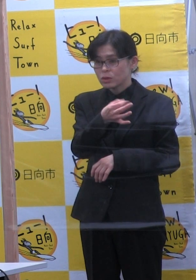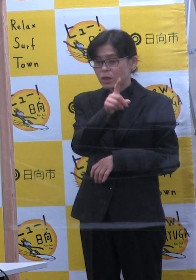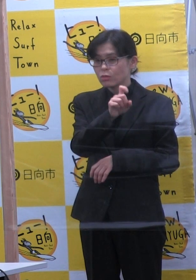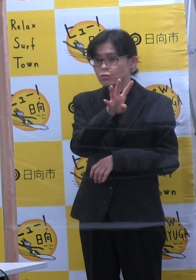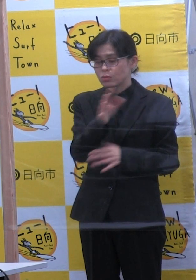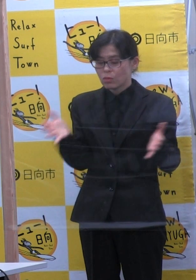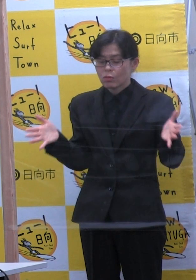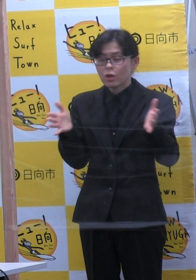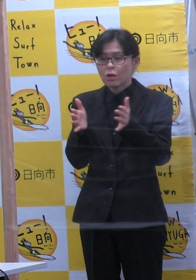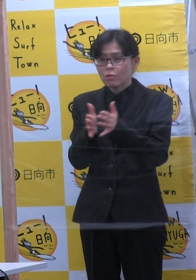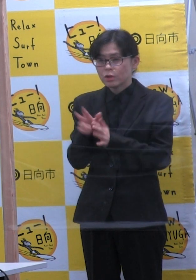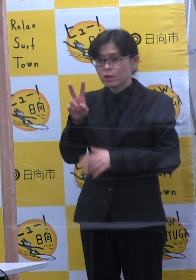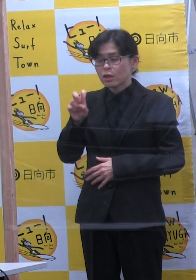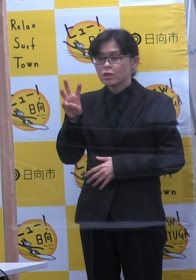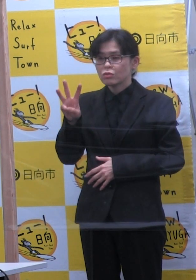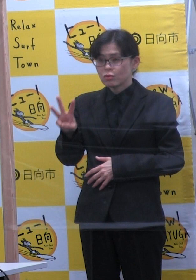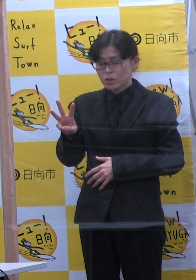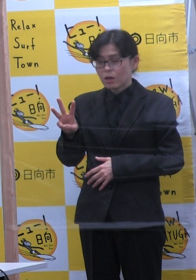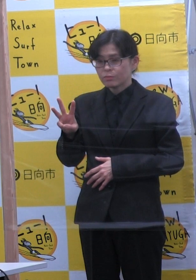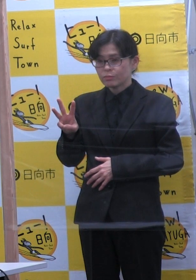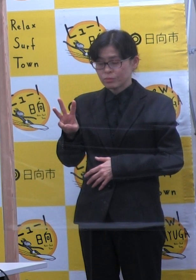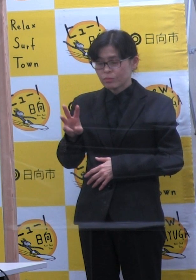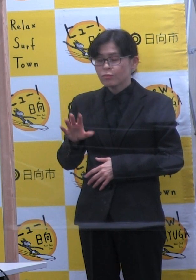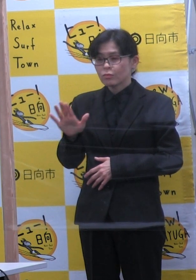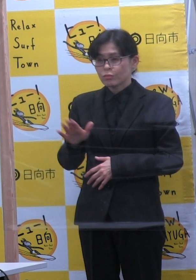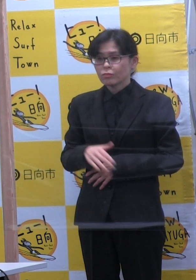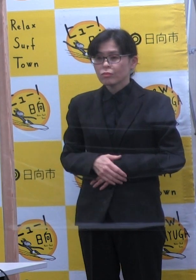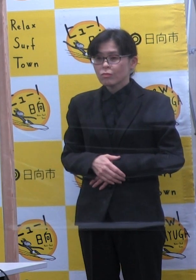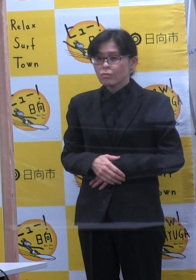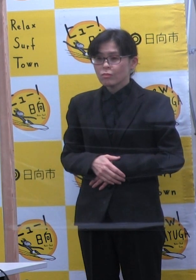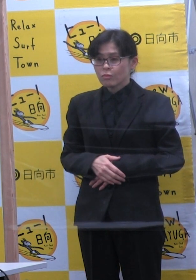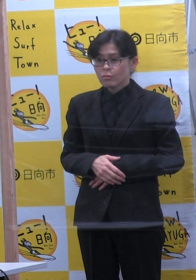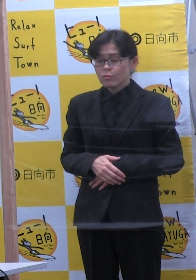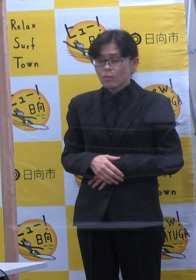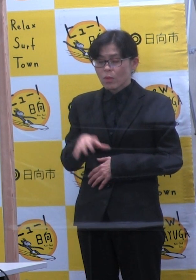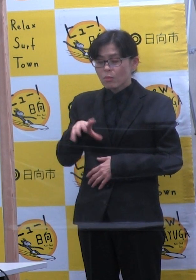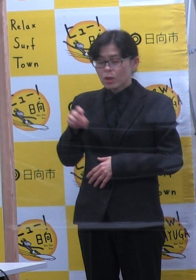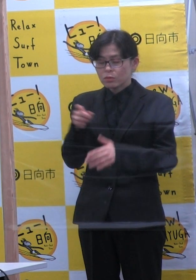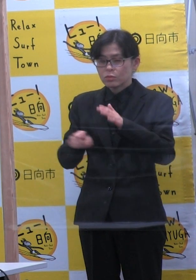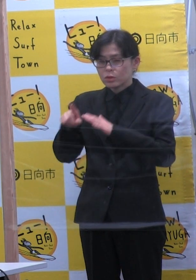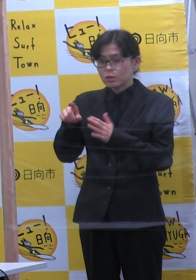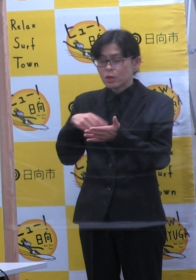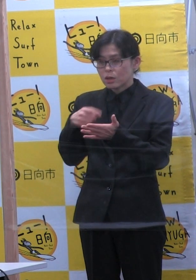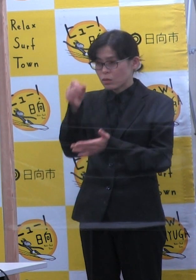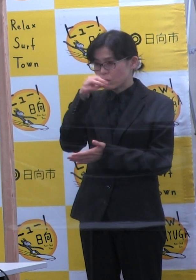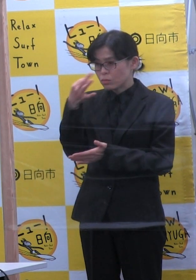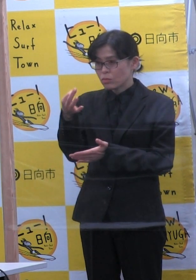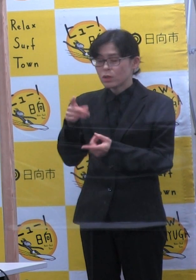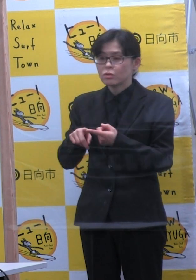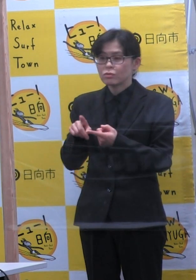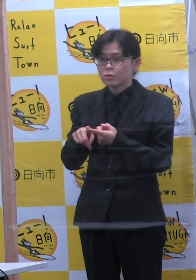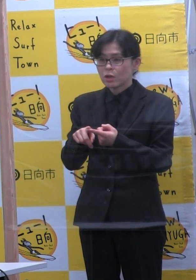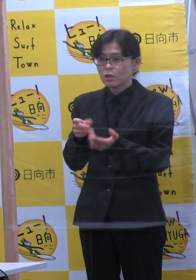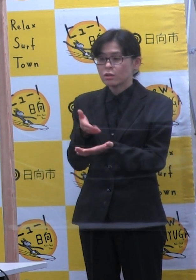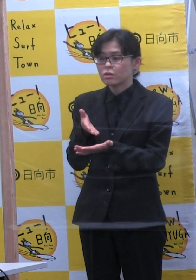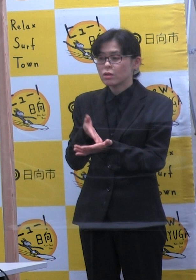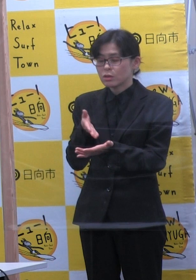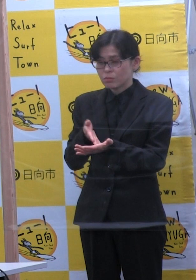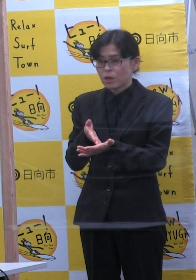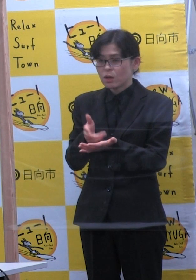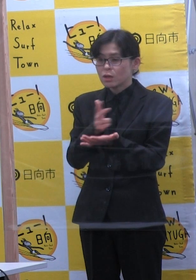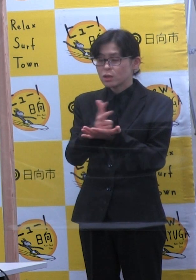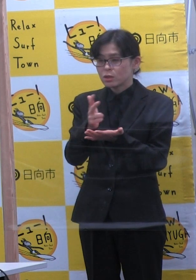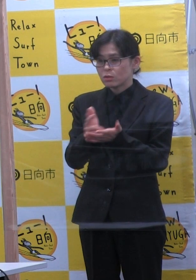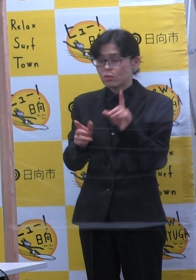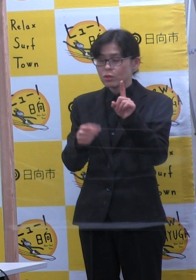件の計23件です。まず専決予算についてです。資料